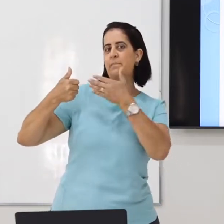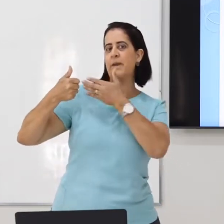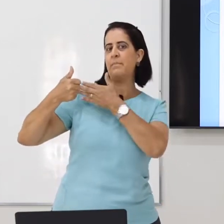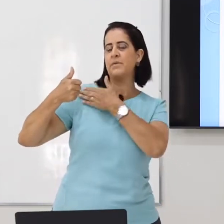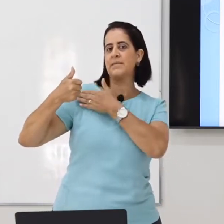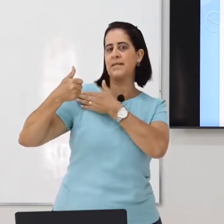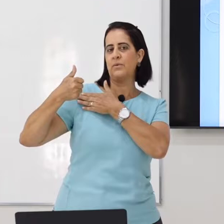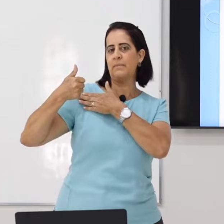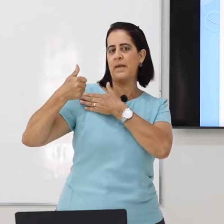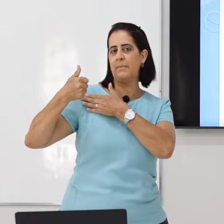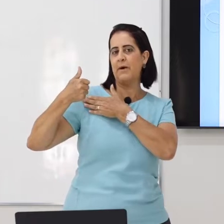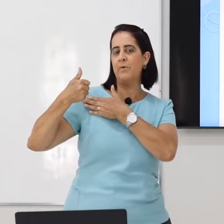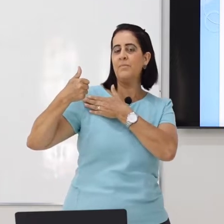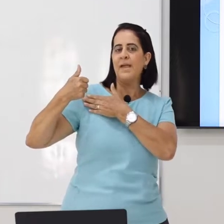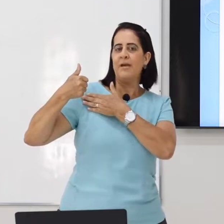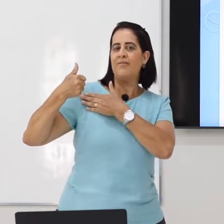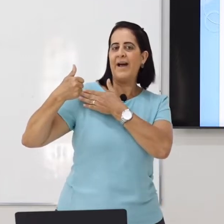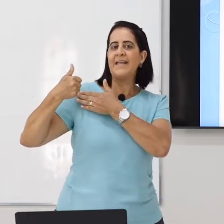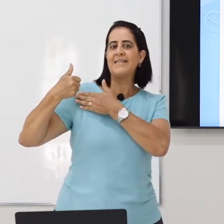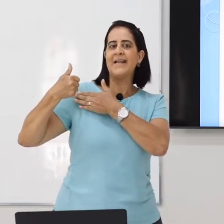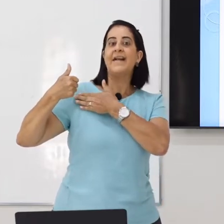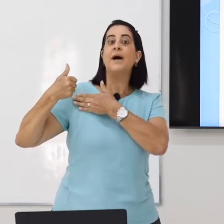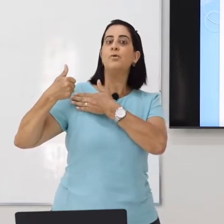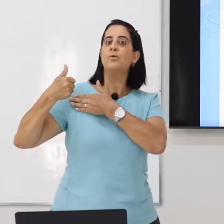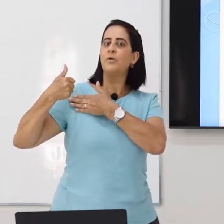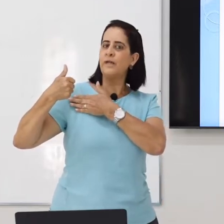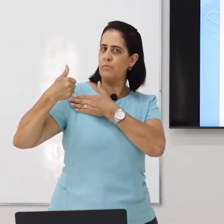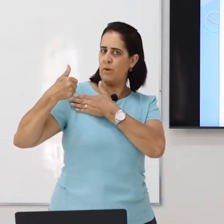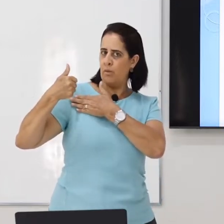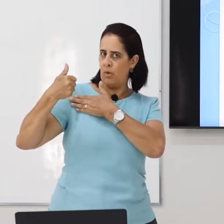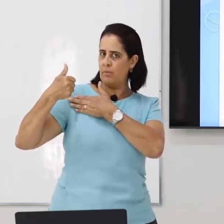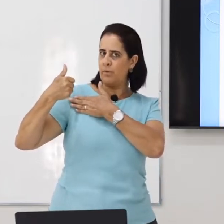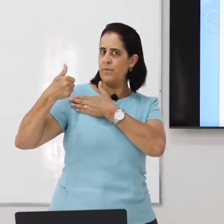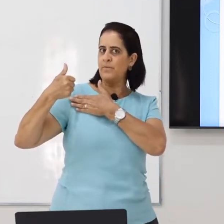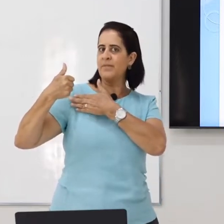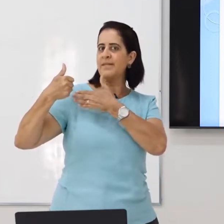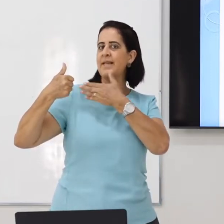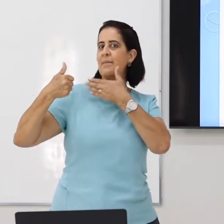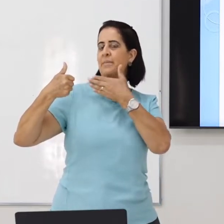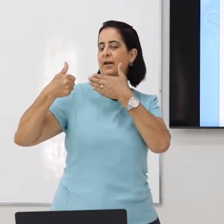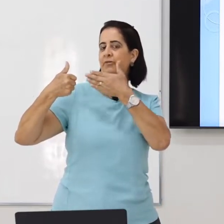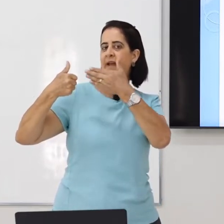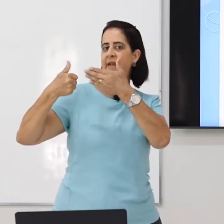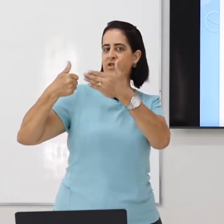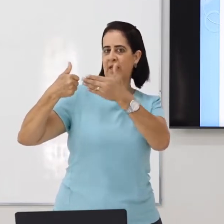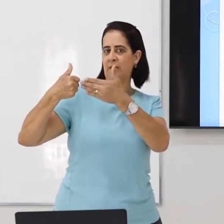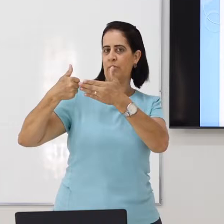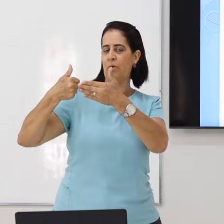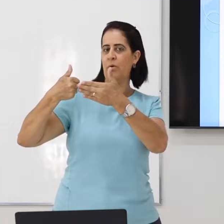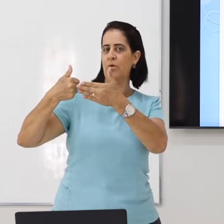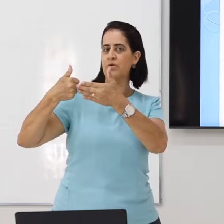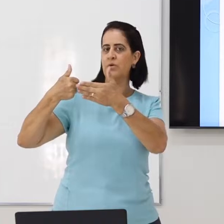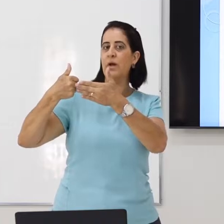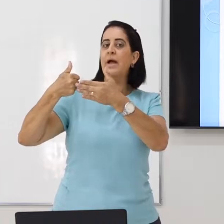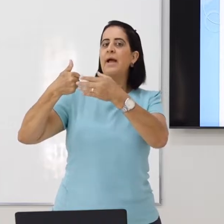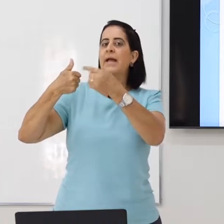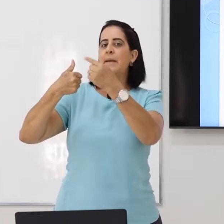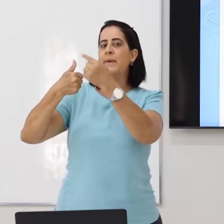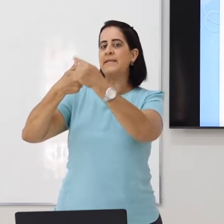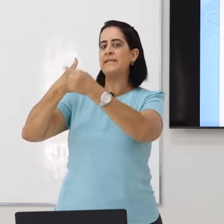a posição da minha mão vai estar na altura do meu ombro, sempre à frente aqui do meu rosto. Quem precisa